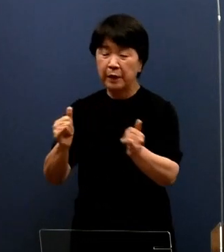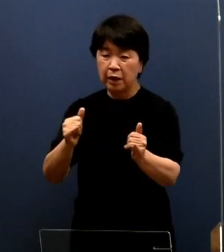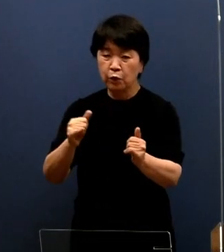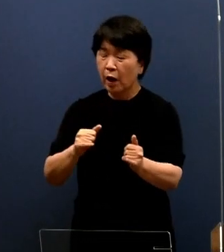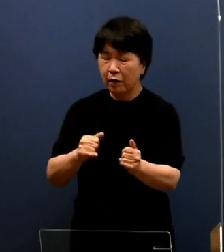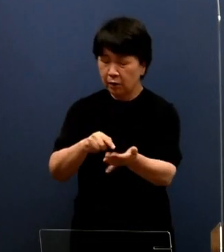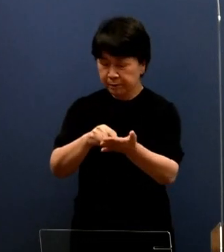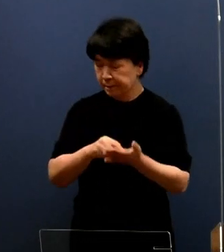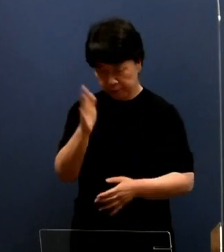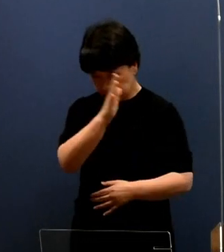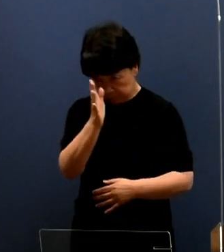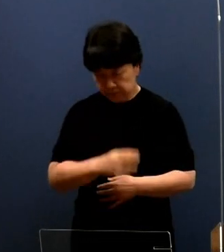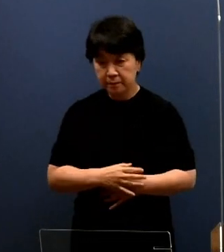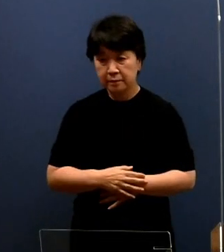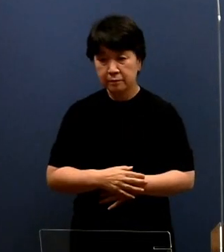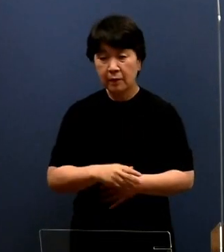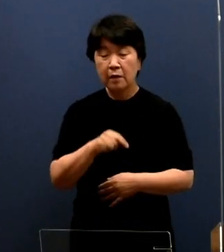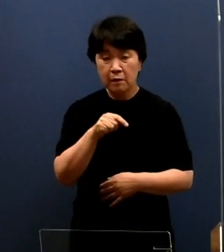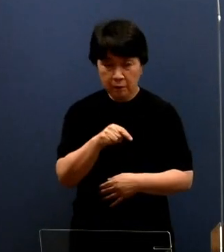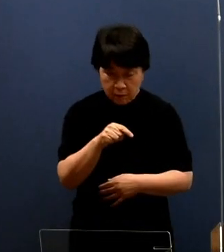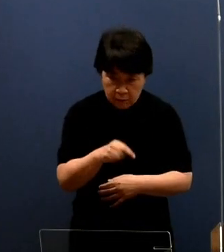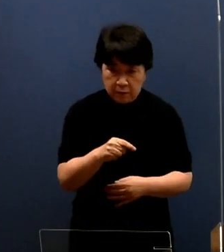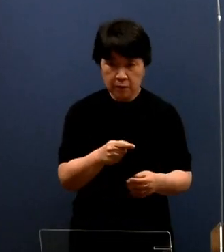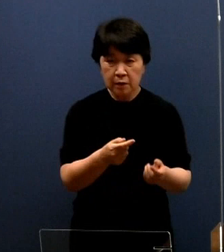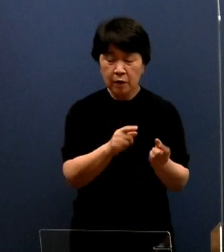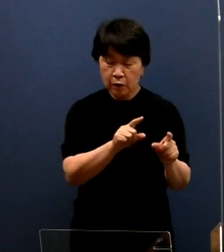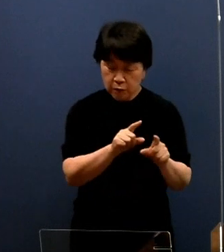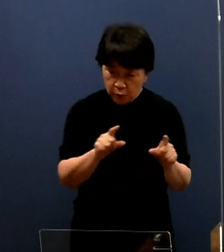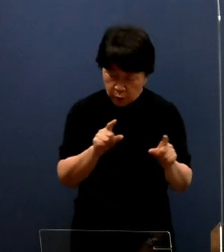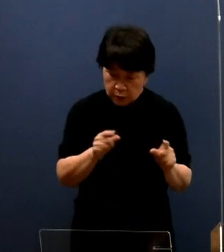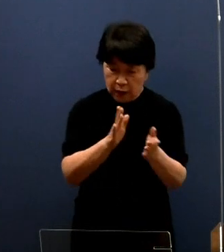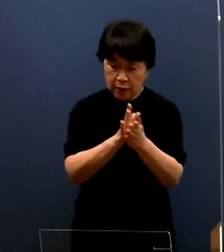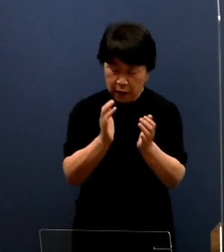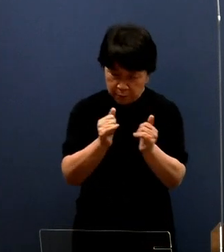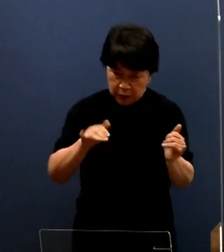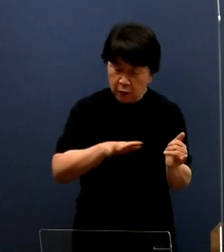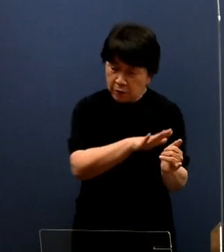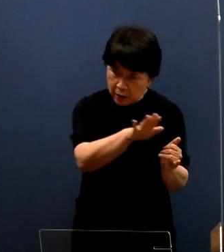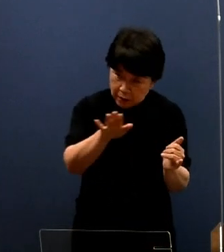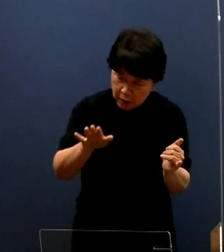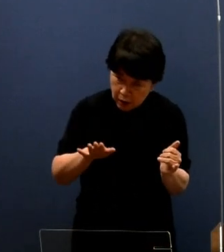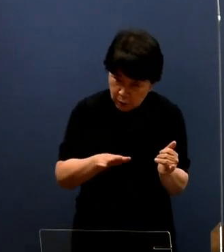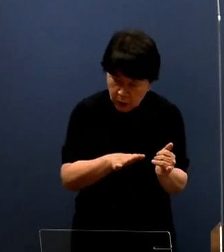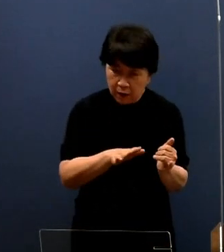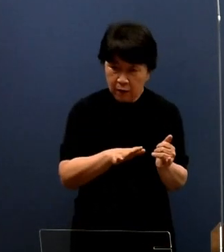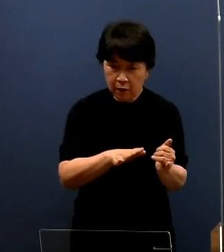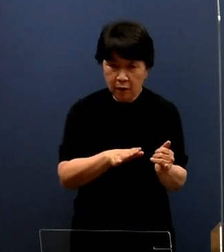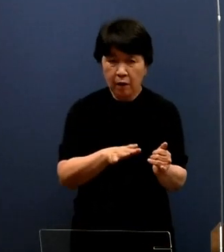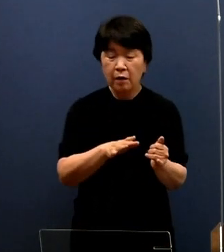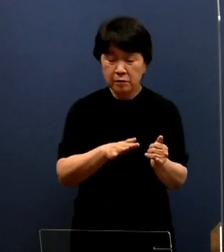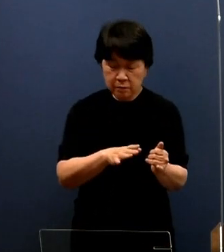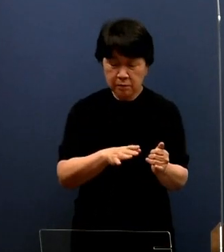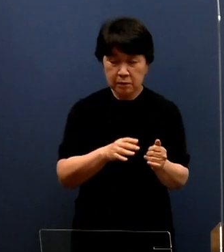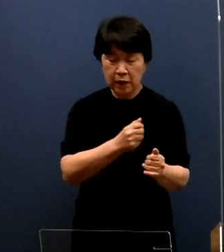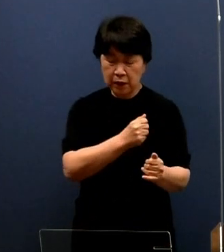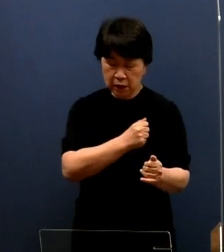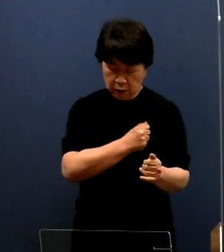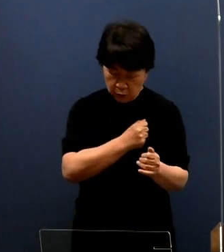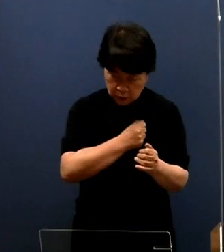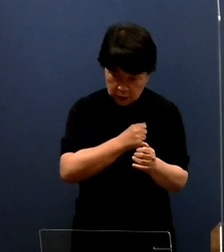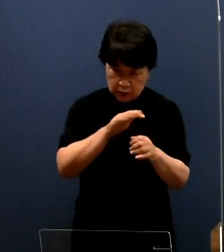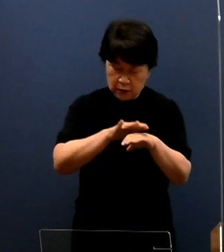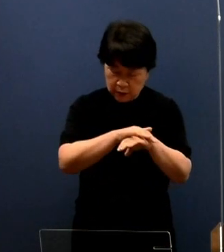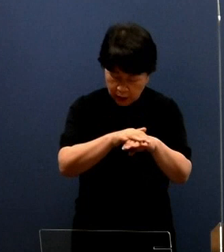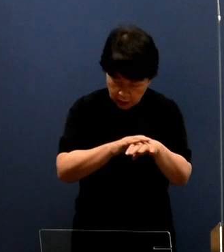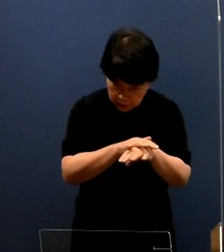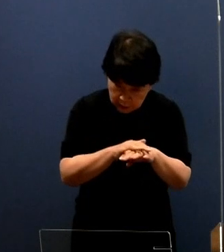ません。これは災害です。県民の命が失われるリスクがある災害